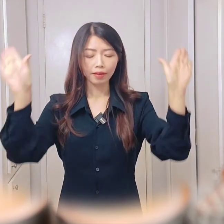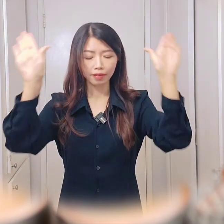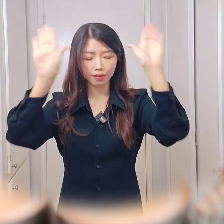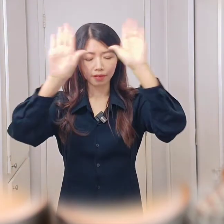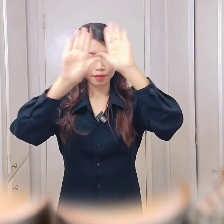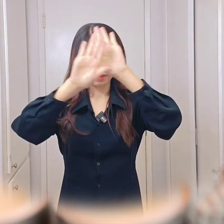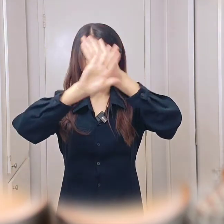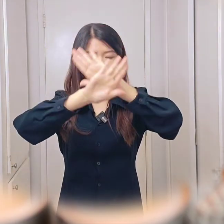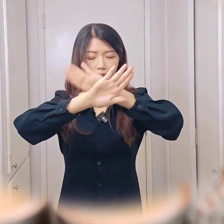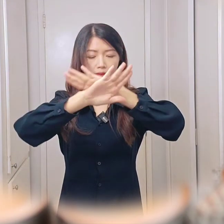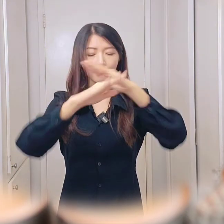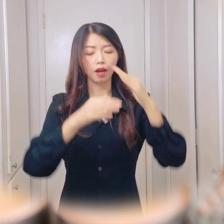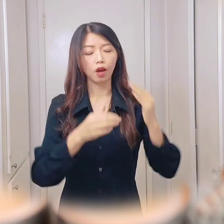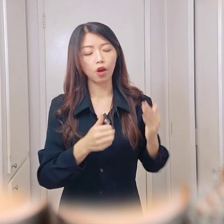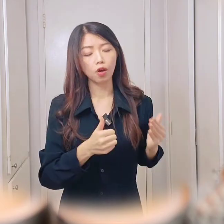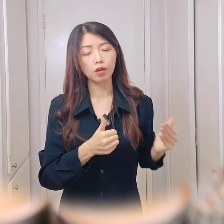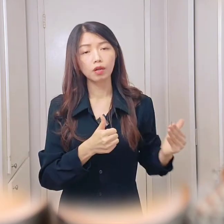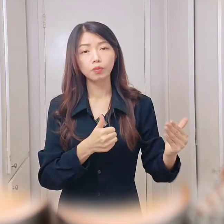어둠에